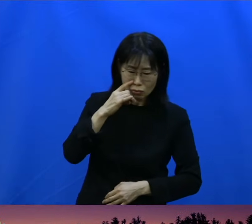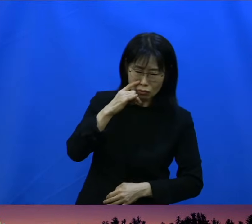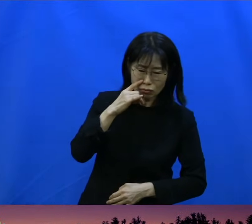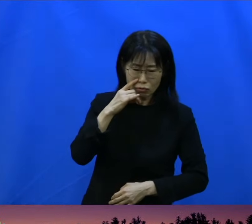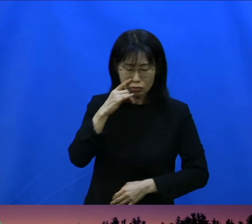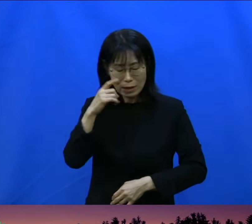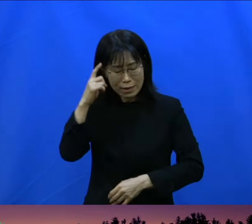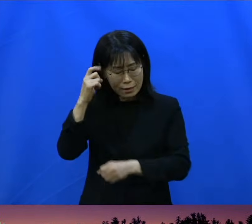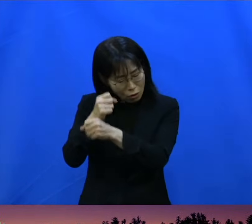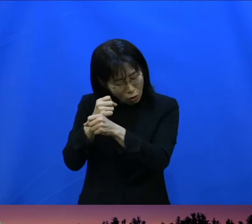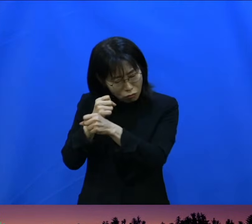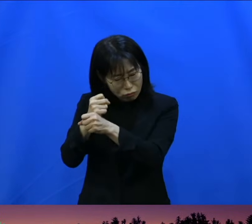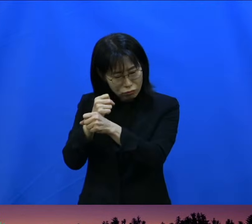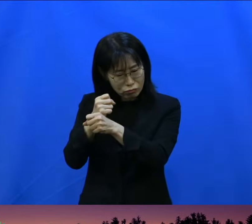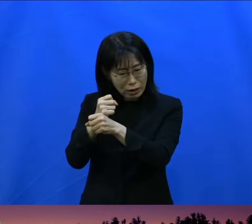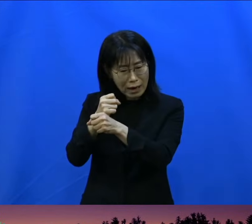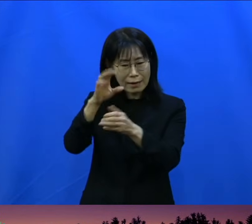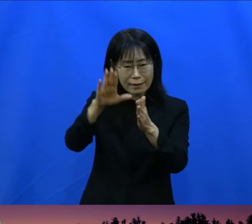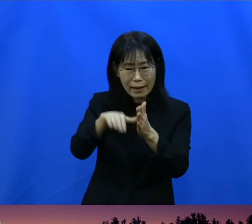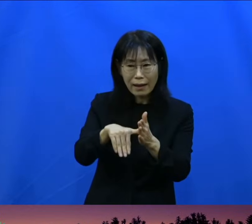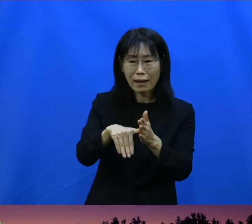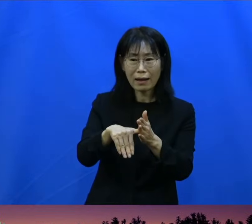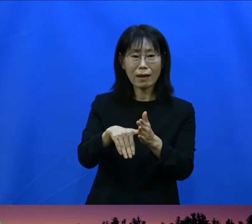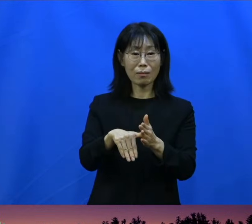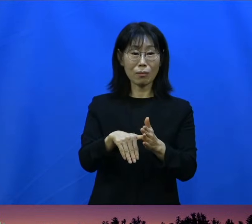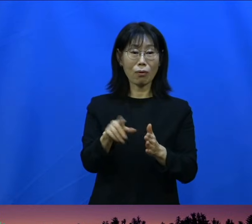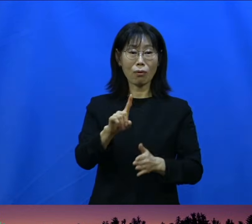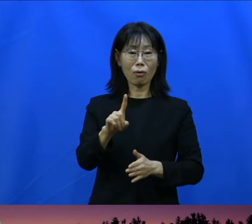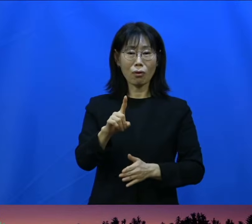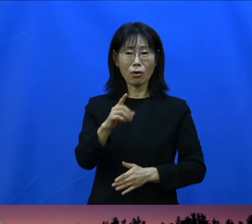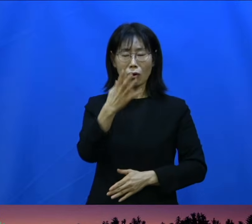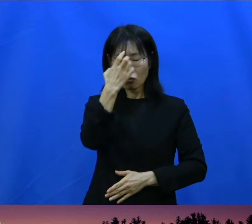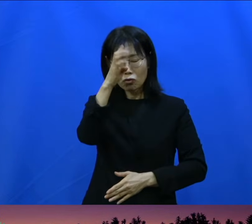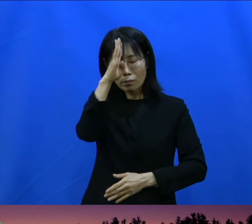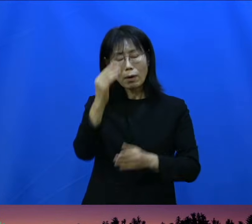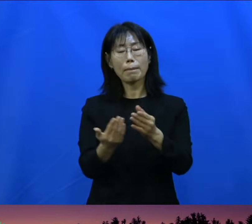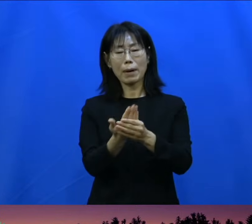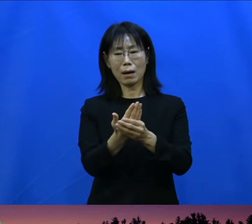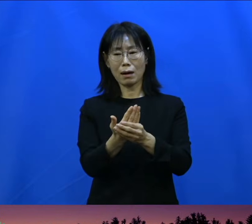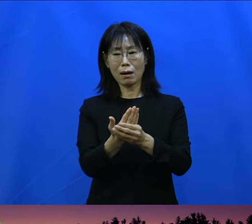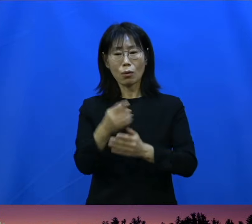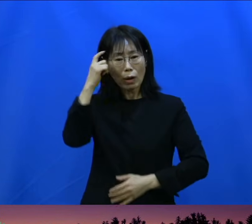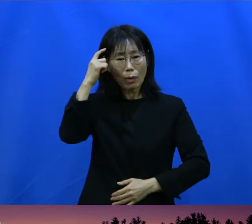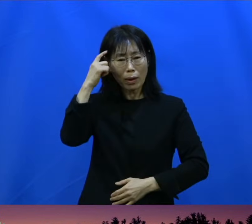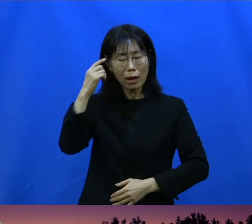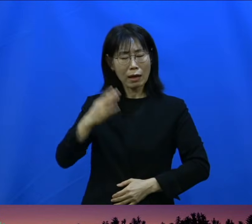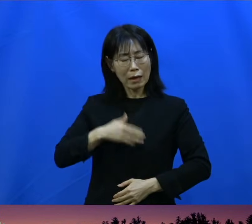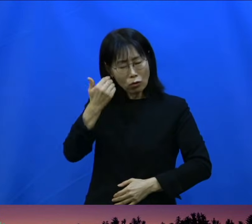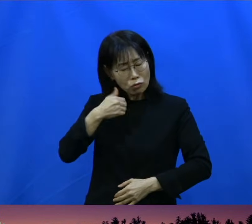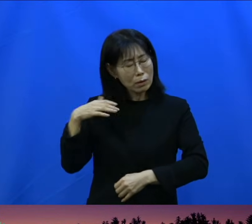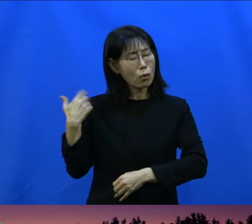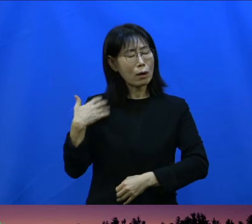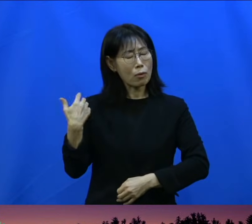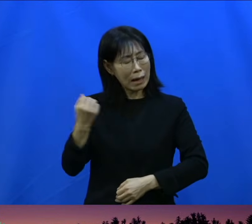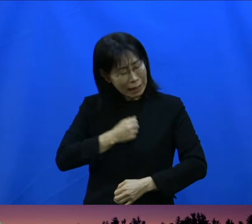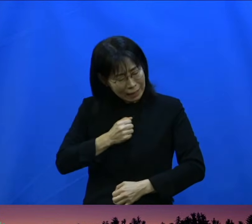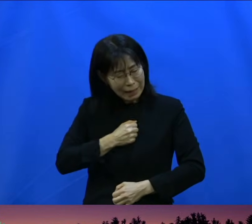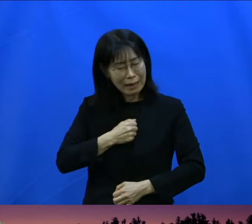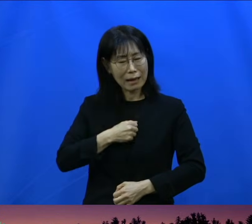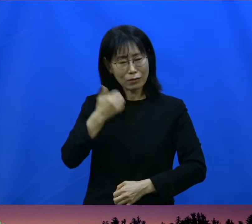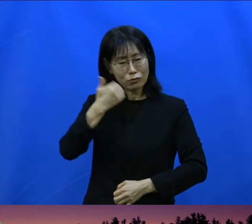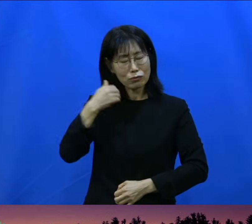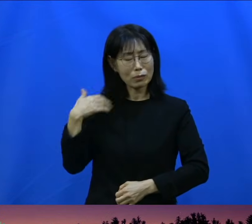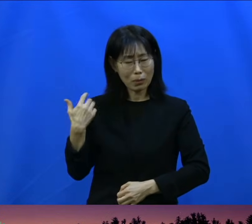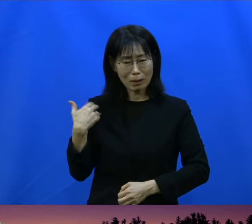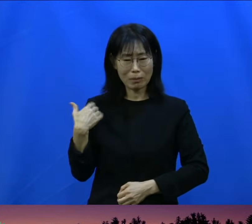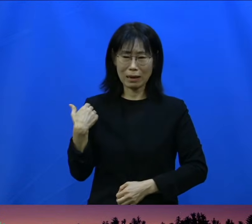있어요. 왜? 내가 나를 들여다보는데 답이 없는 거거든. 답답해 미치는 거예요. 그러니까 너무 고민하면 힘들어요, 여러분.